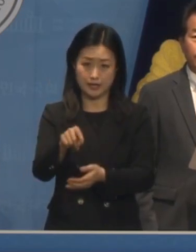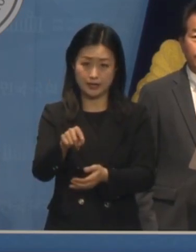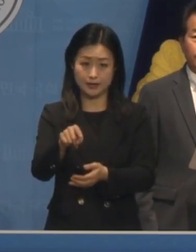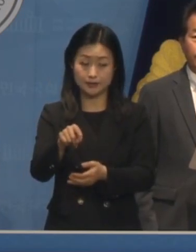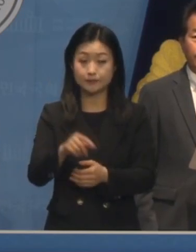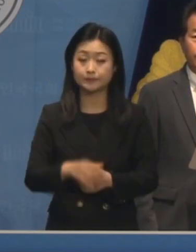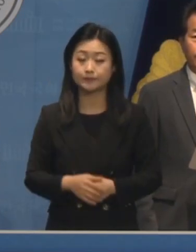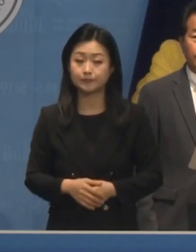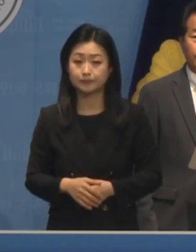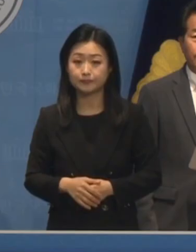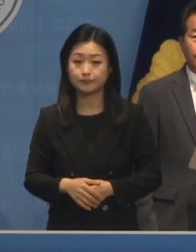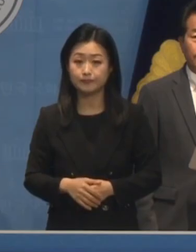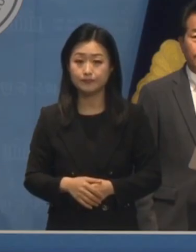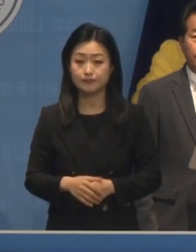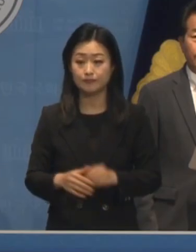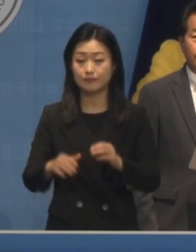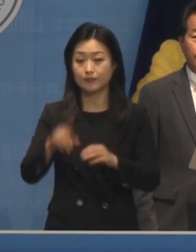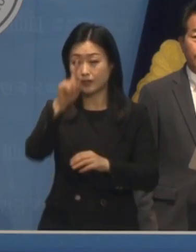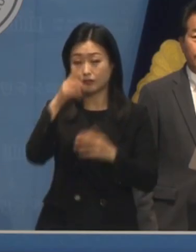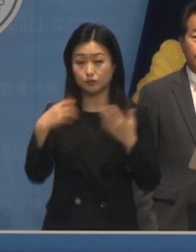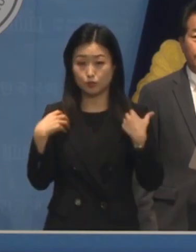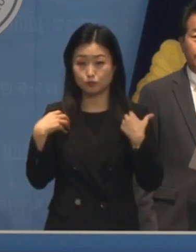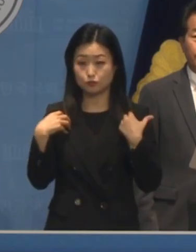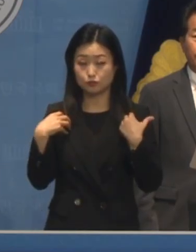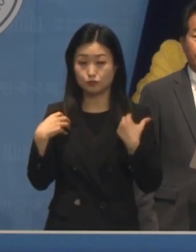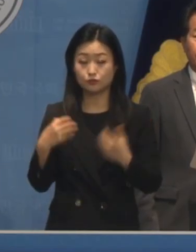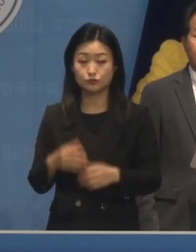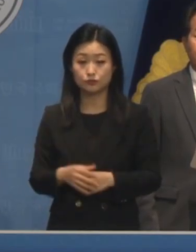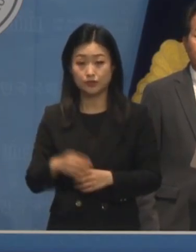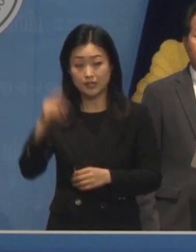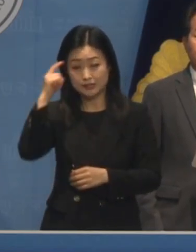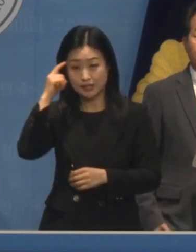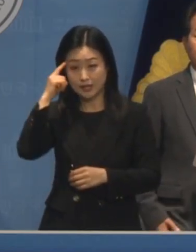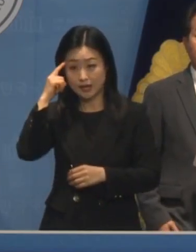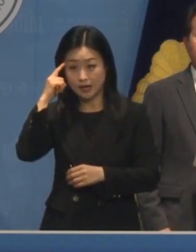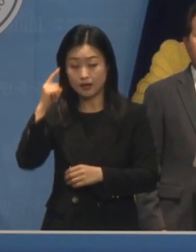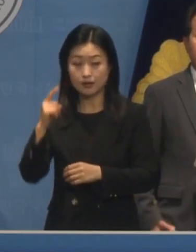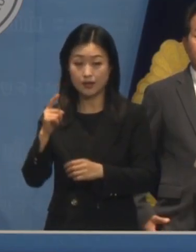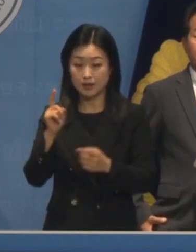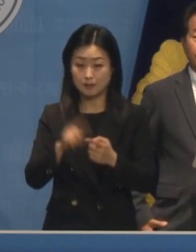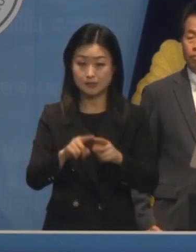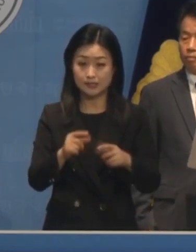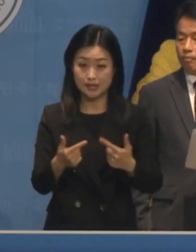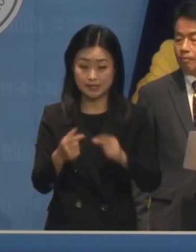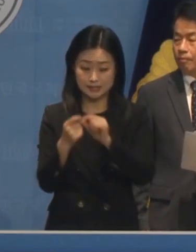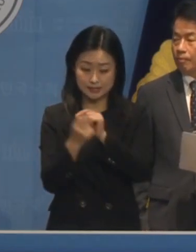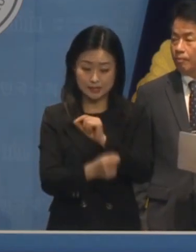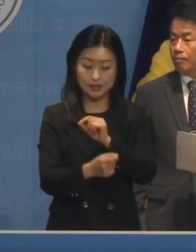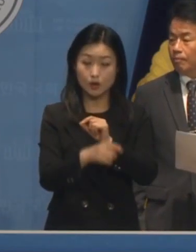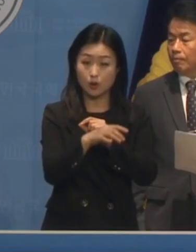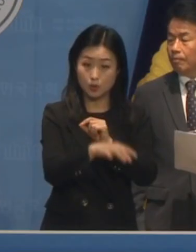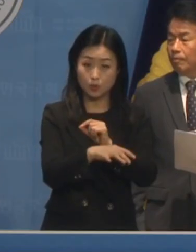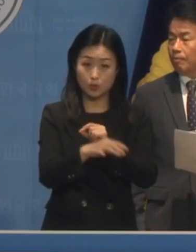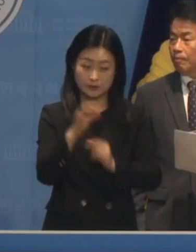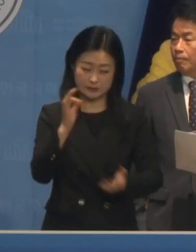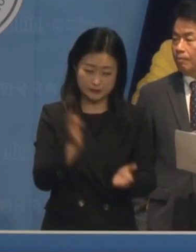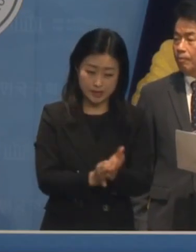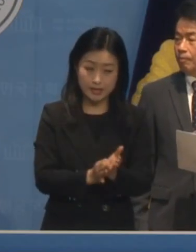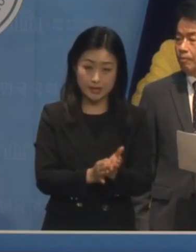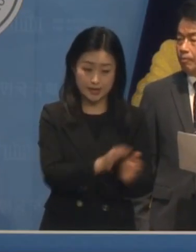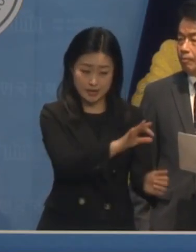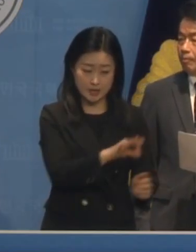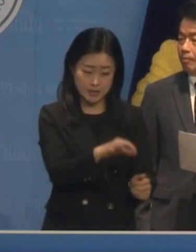공부은 정규가 정부정책에 역행하여 용역 시절 비인간적으로 후려치 용 단가로 돌아가겠다는